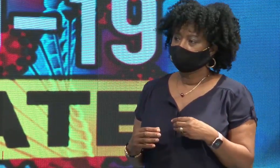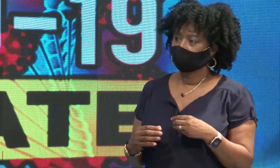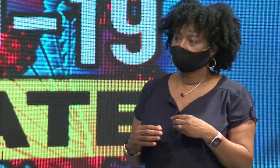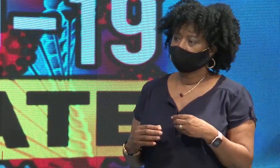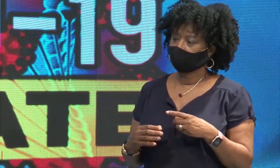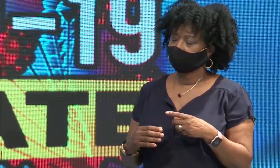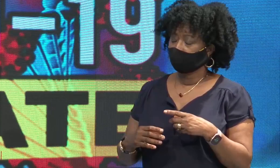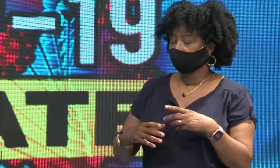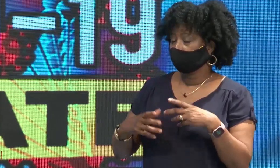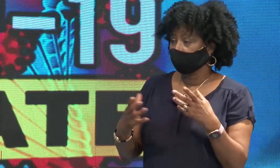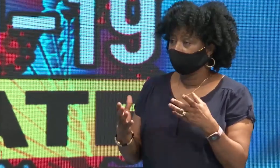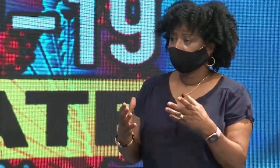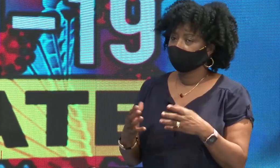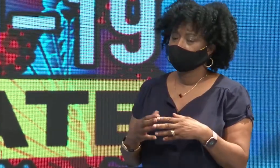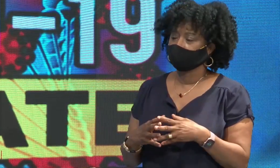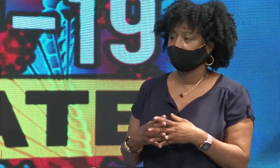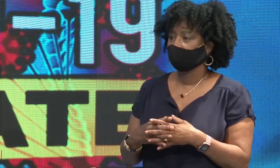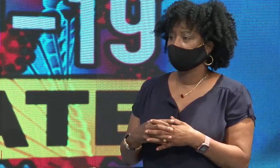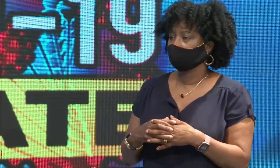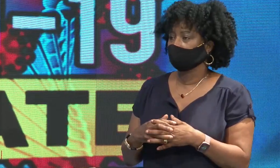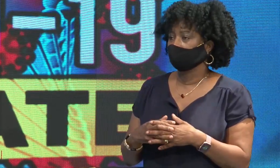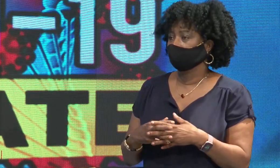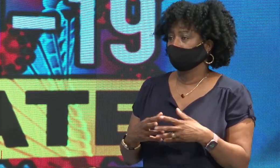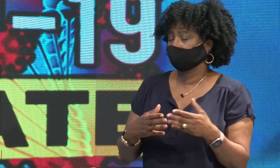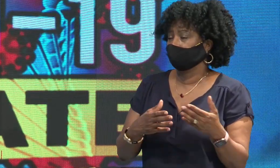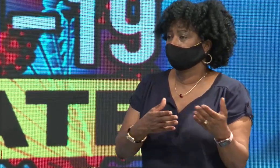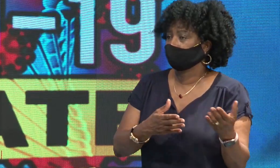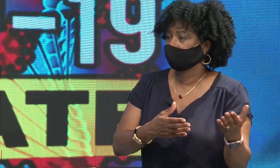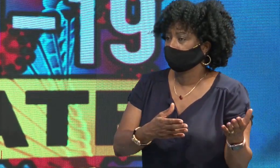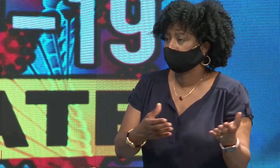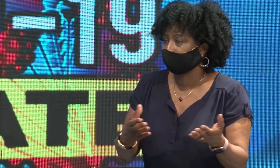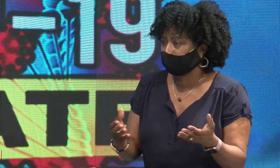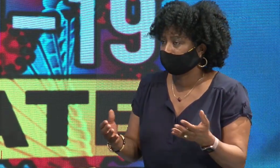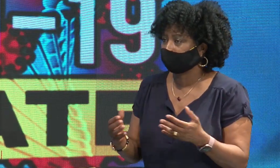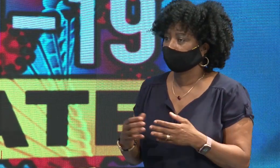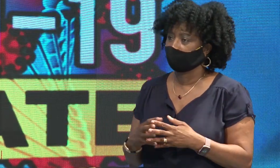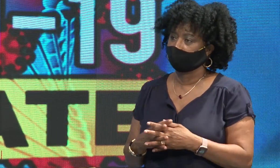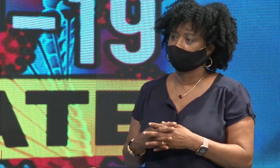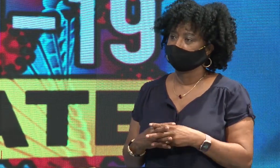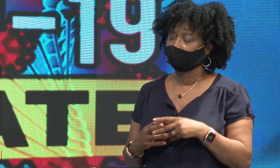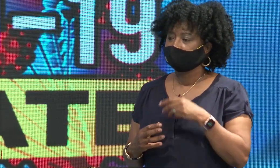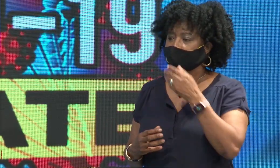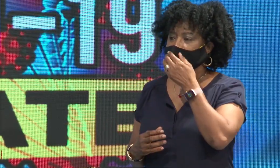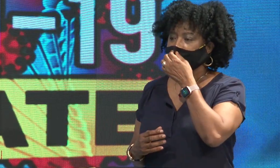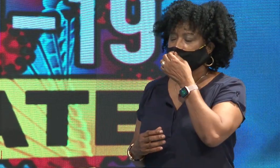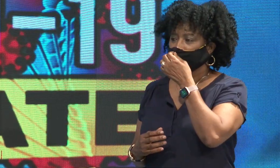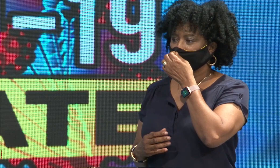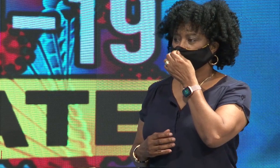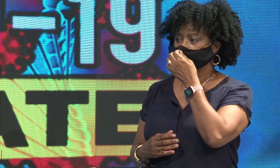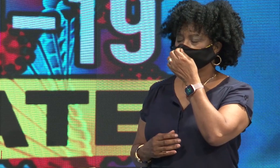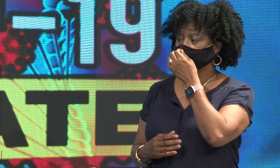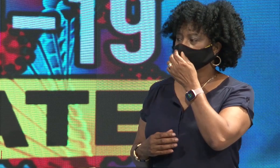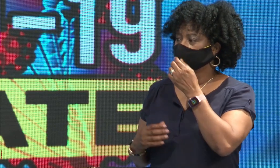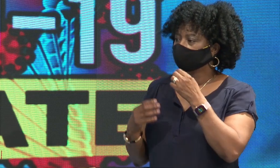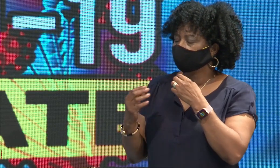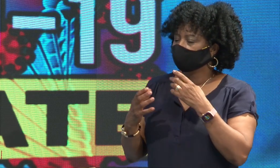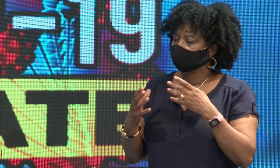Mm-hmm. Dus dat het gekomen is eigenlijk was in de lijn der verwachting. Mm-hmm.